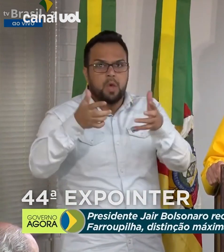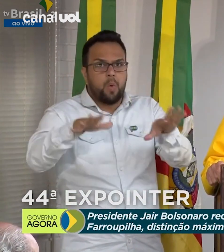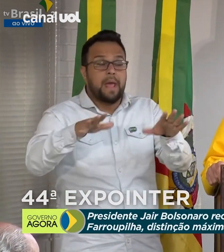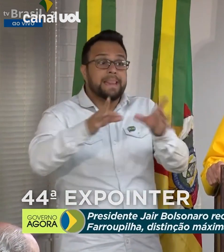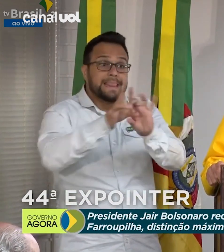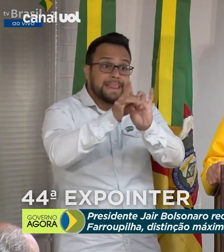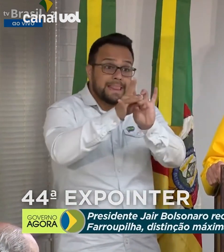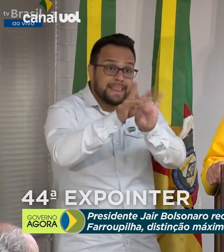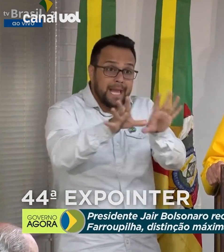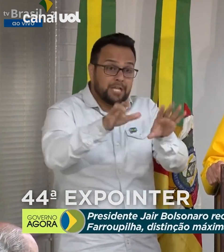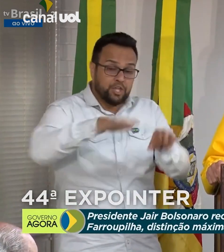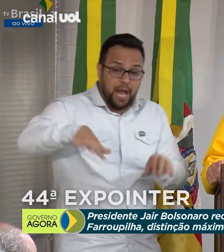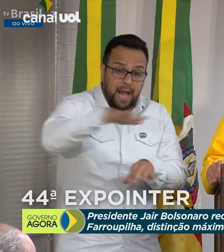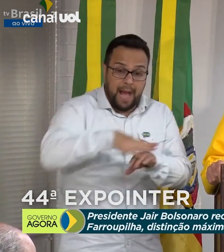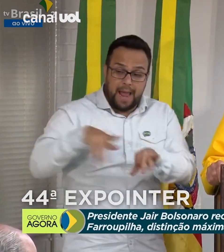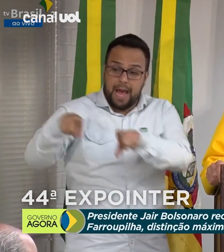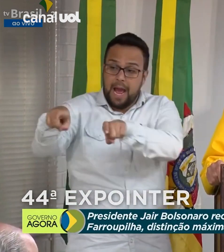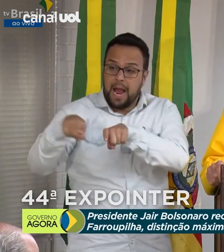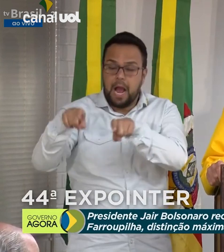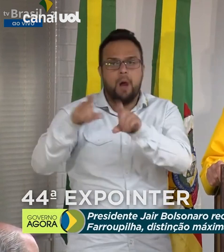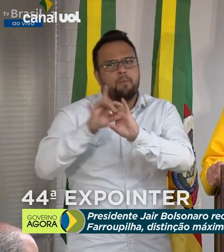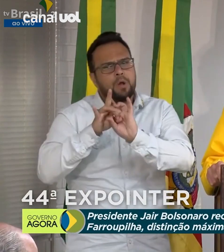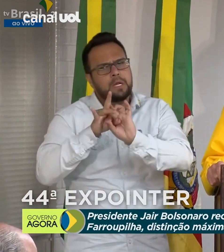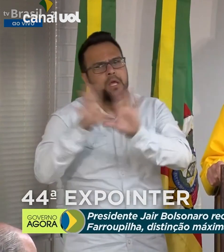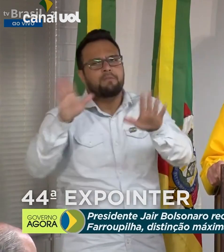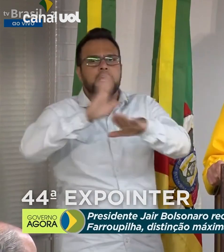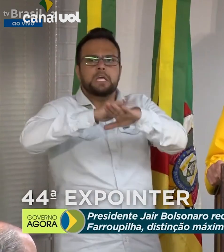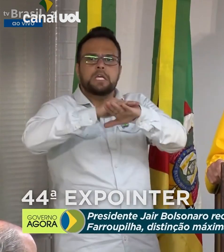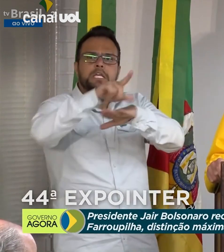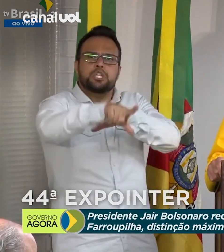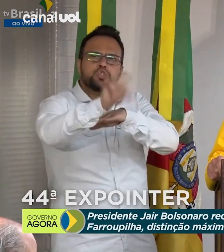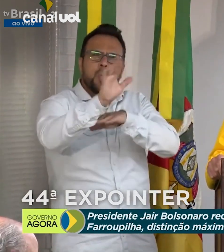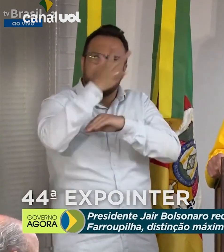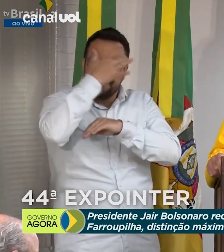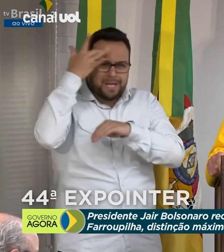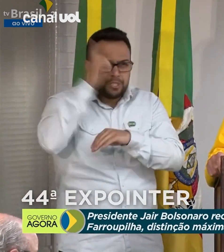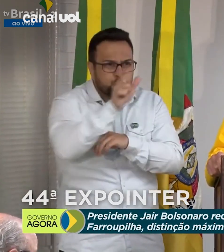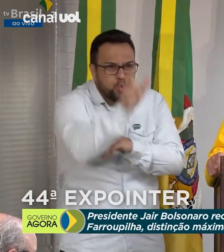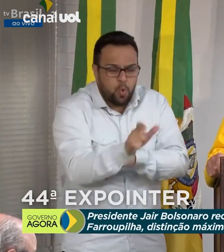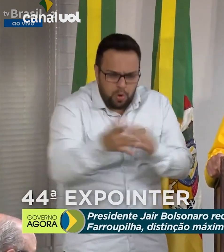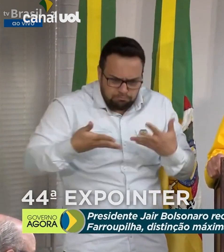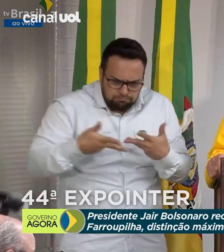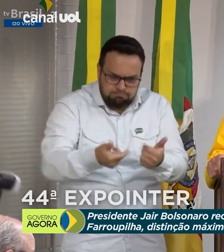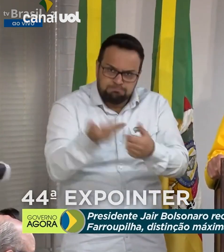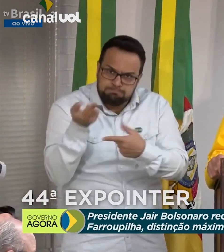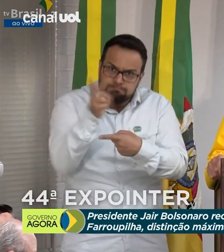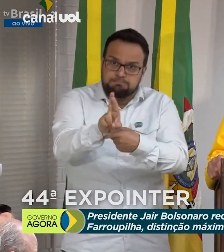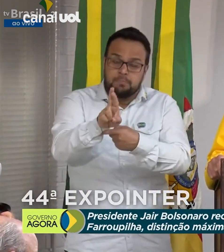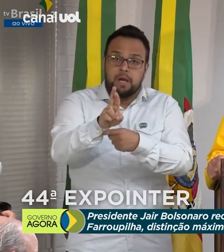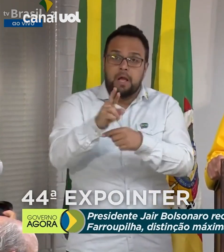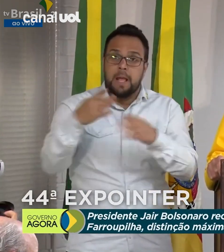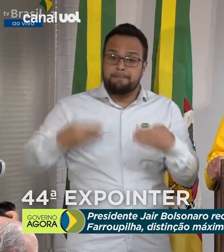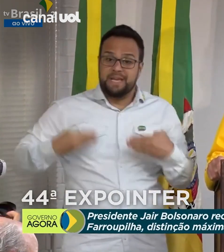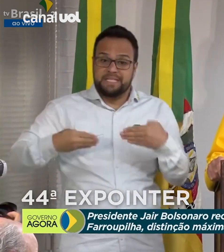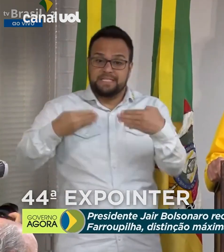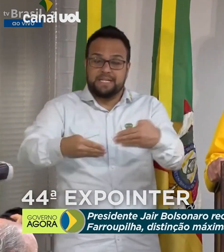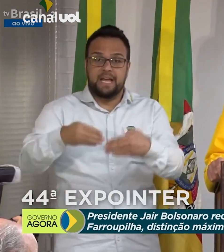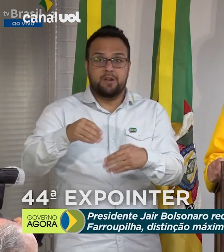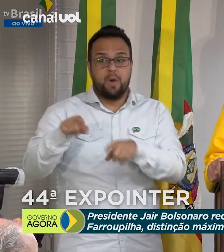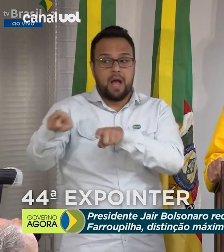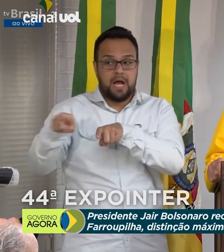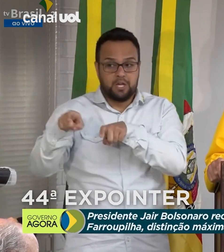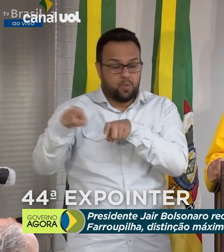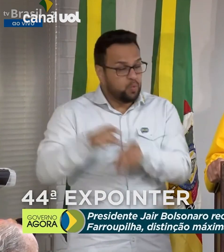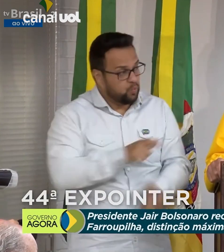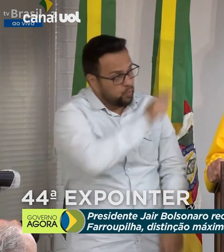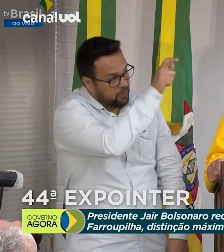campo completamente livre. Escolhemos uma excepcional pessoa para estar à frente do Ministério da Agricultura.